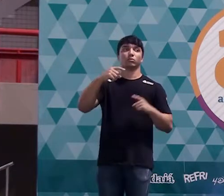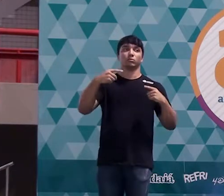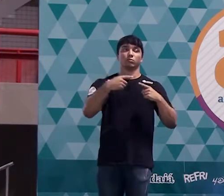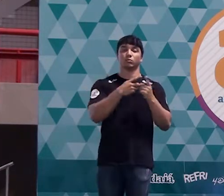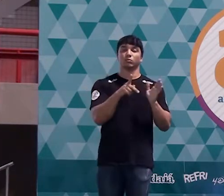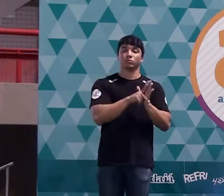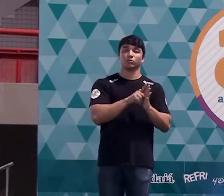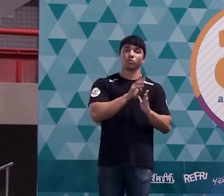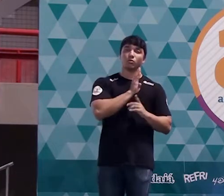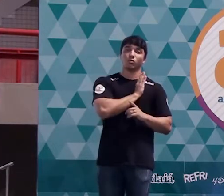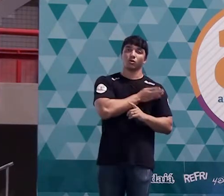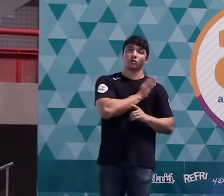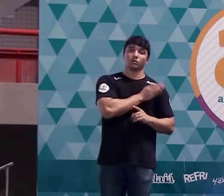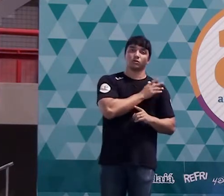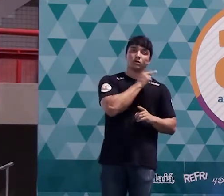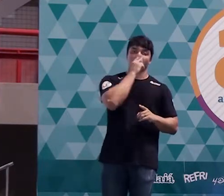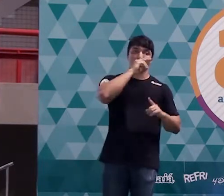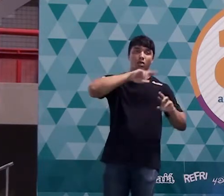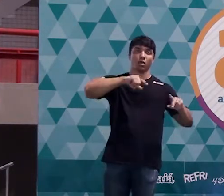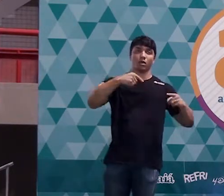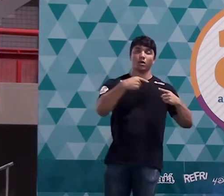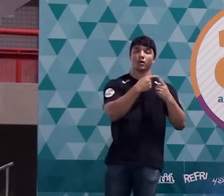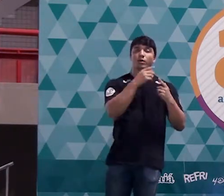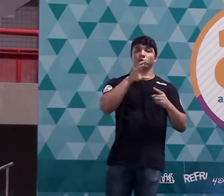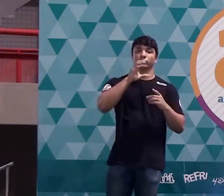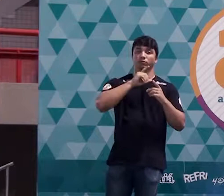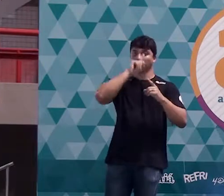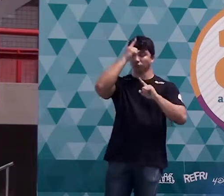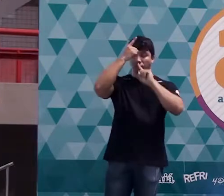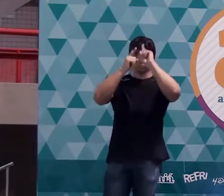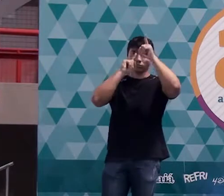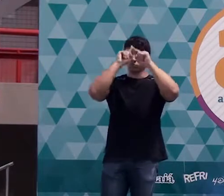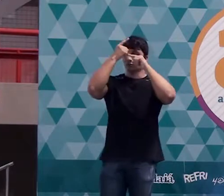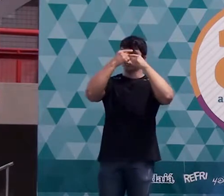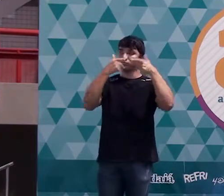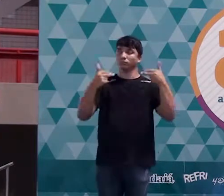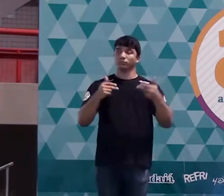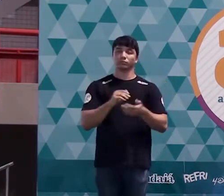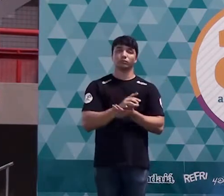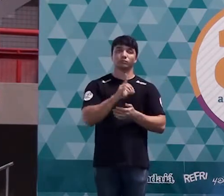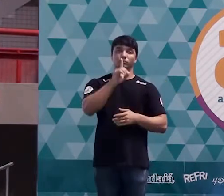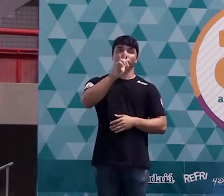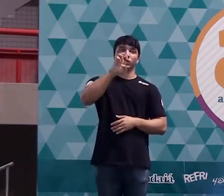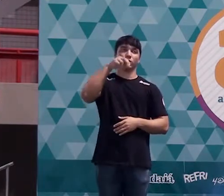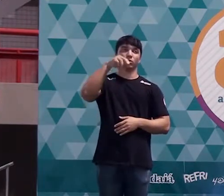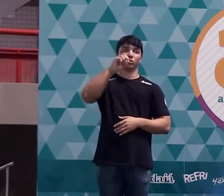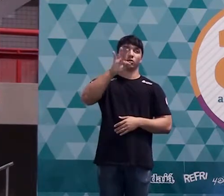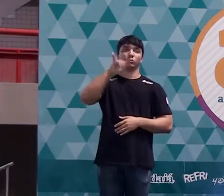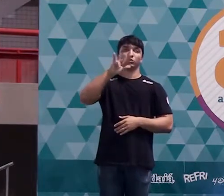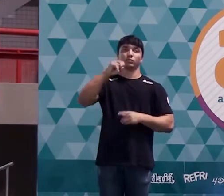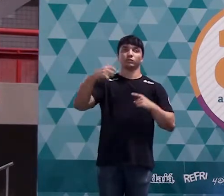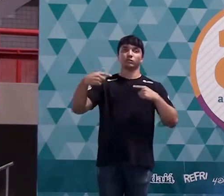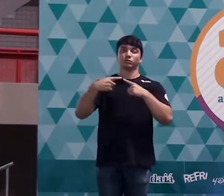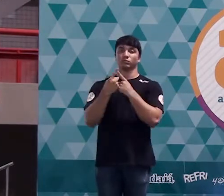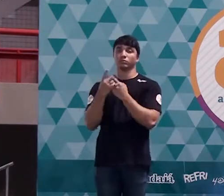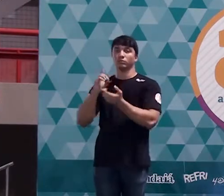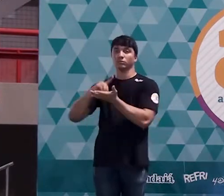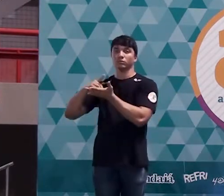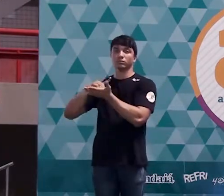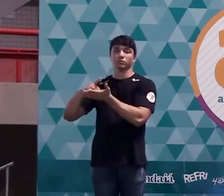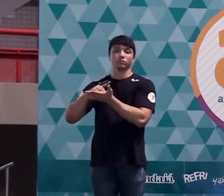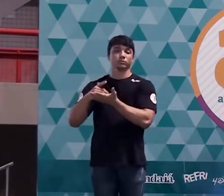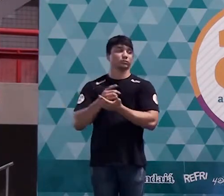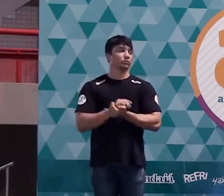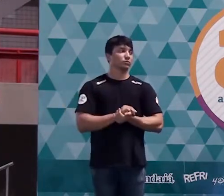sentido do coração, no sentido da criatividade. Então lembre disso. Denotativa, D de